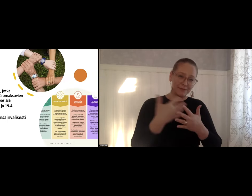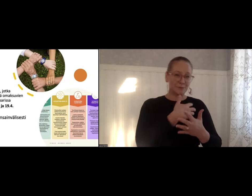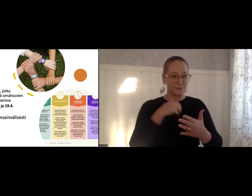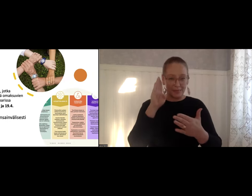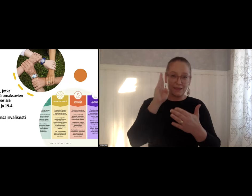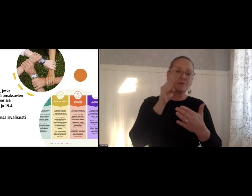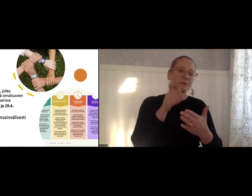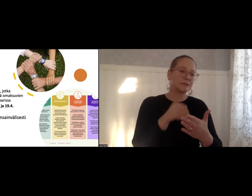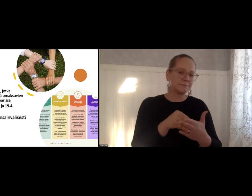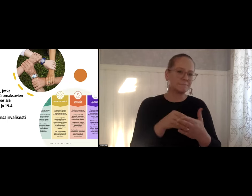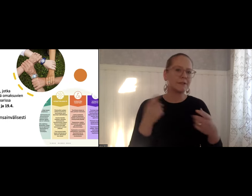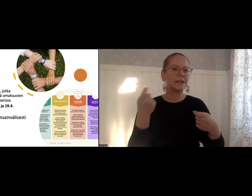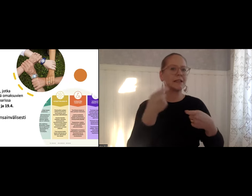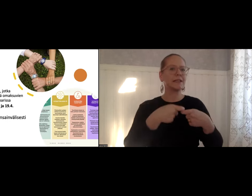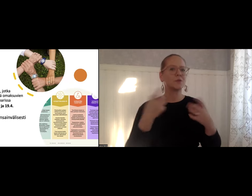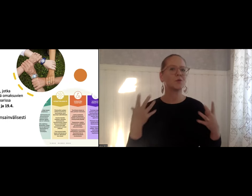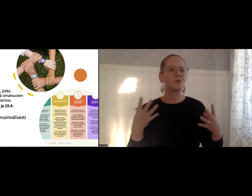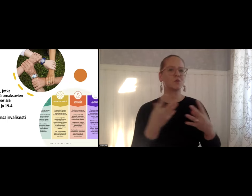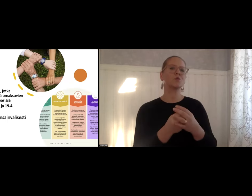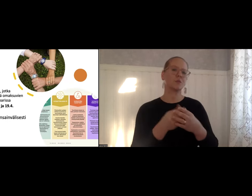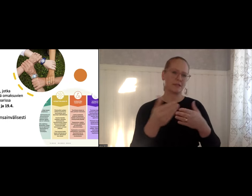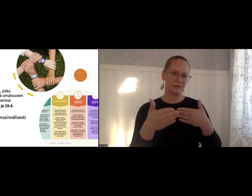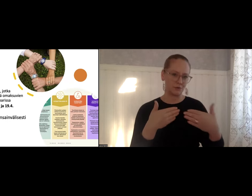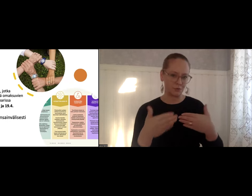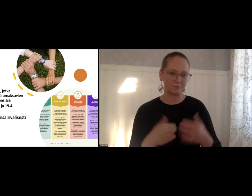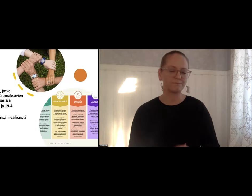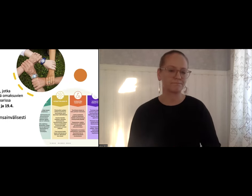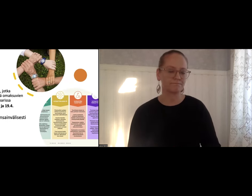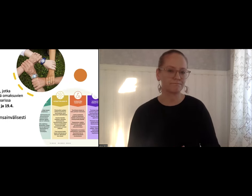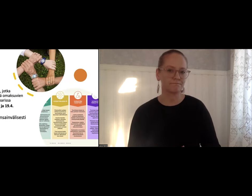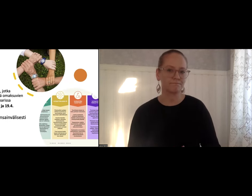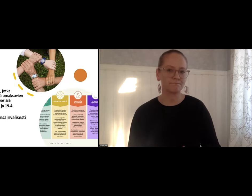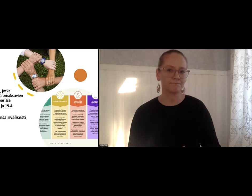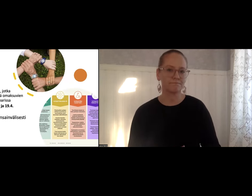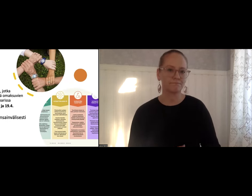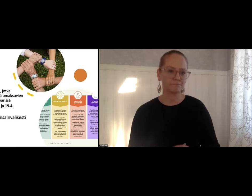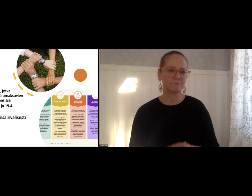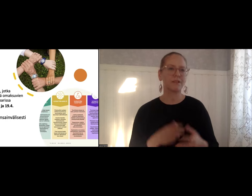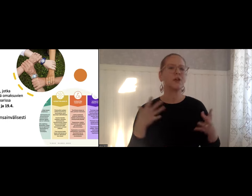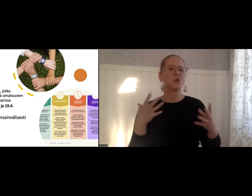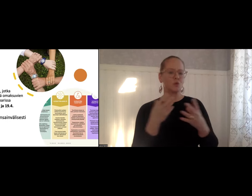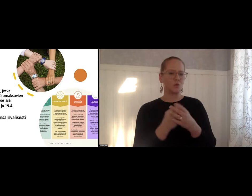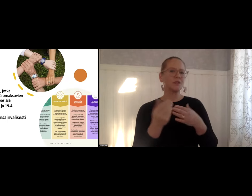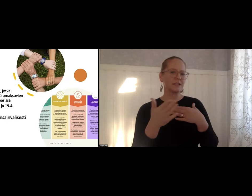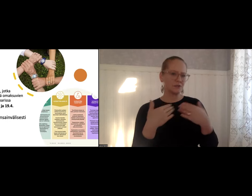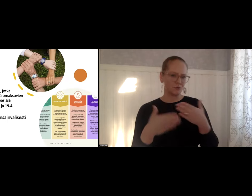Kolmantena teemana, joka on ollut Vikke-hankkeen tavoitteena, on ollut yhteistyö.